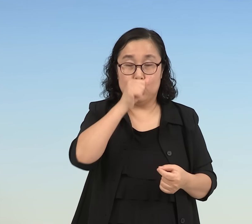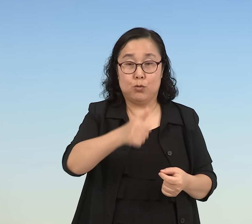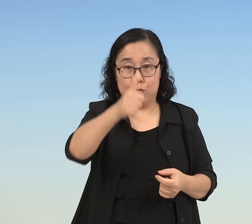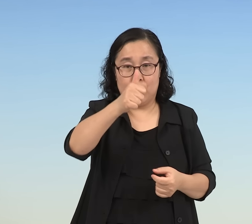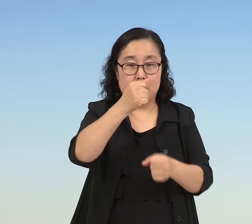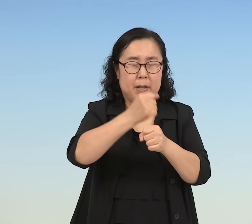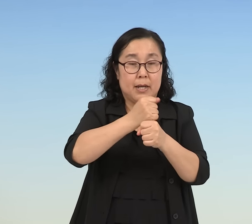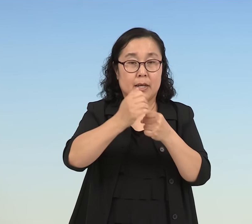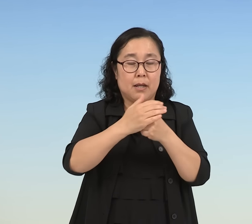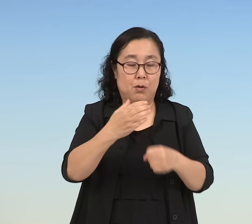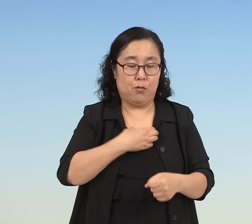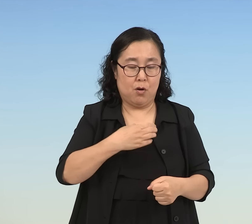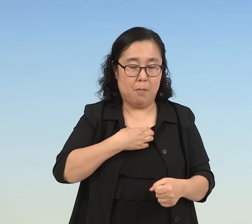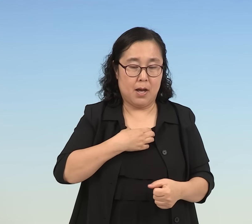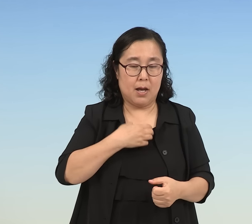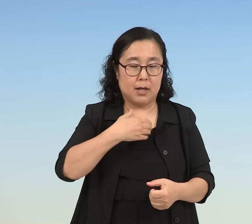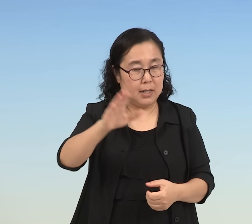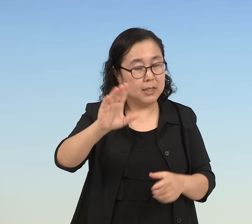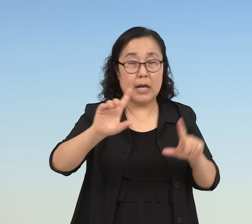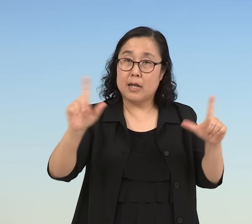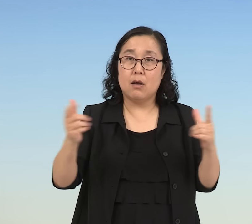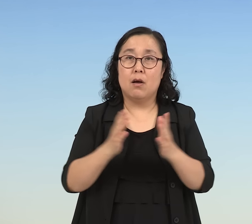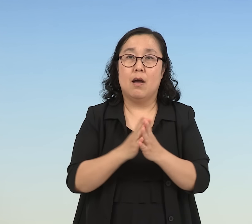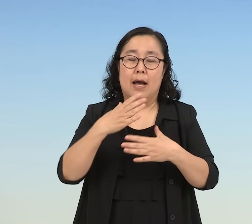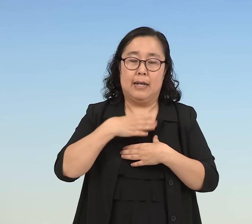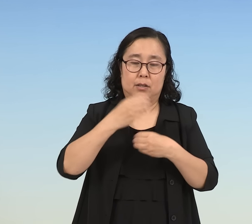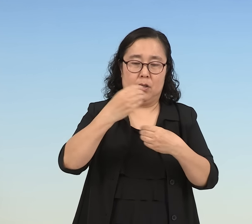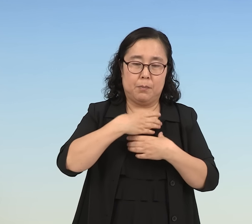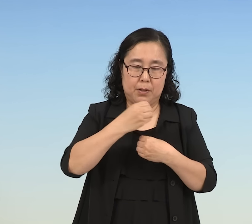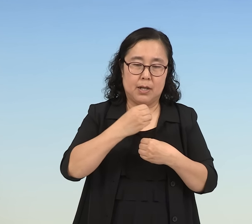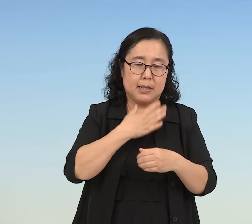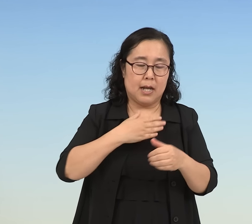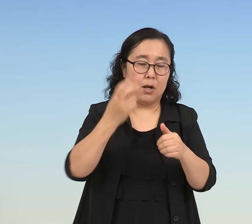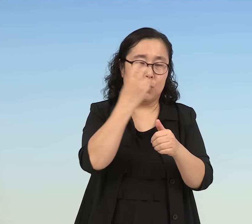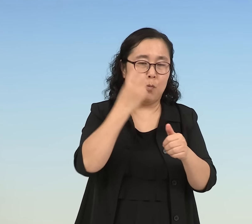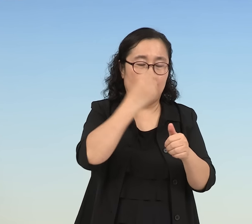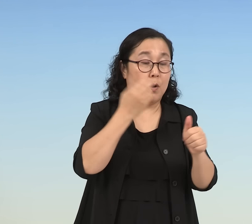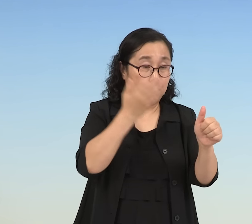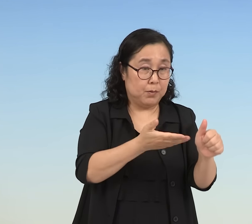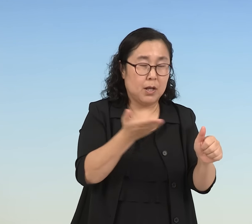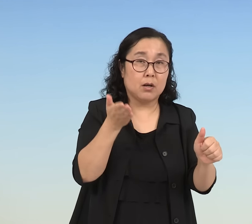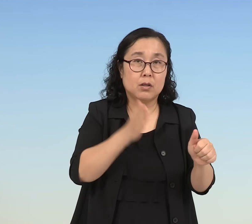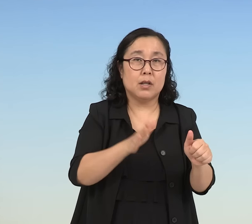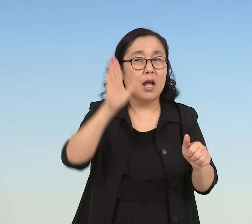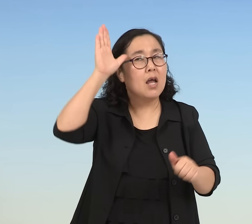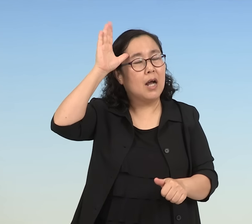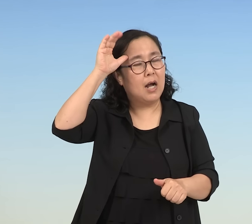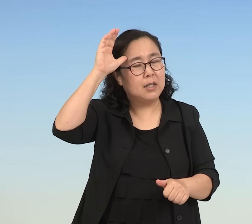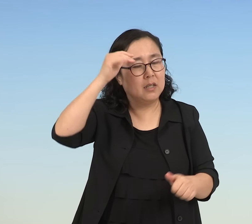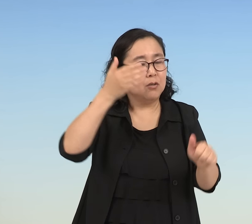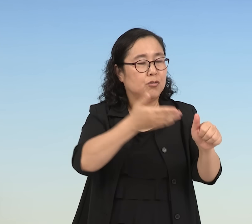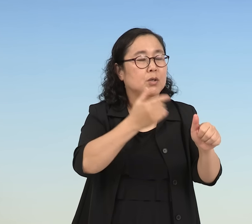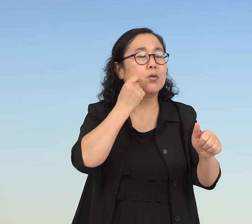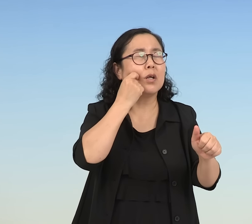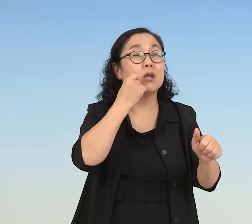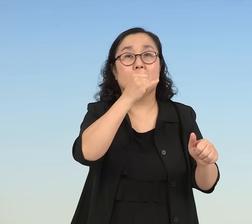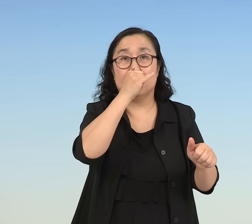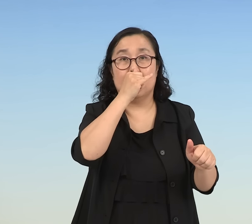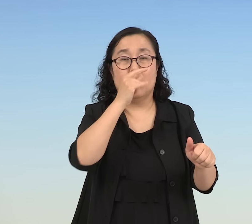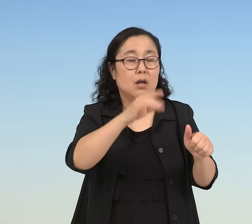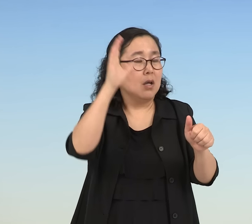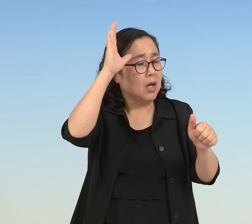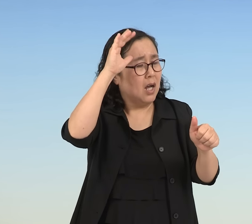만났기 때문에 위험한데 절대 안 갑니다. 안전하게 안전하게 잘 살 거예요. 그러나 여러분, 제가 우리 강아지에게 못해주는 게 하나 있습니다.